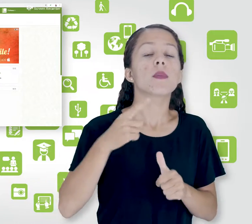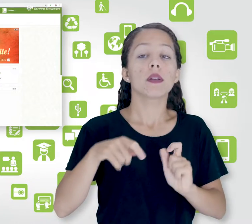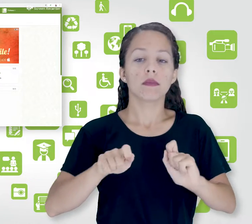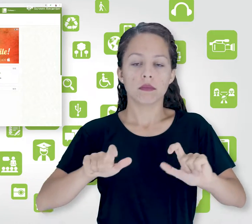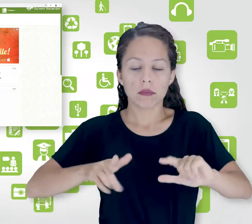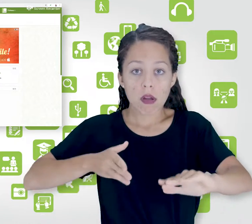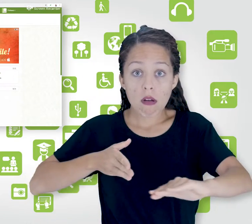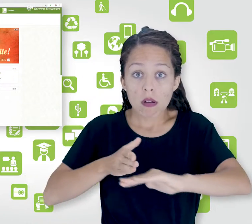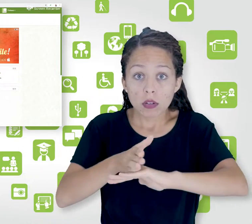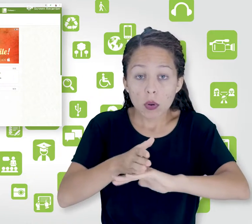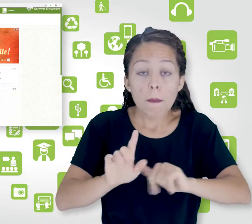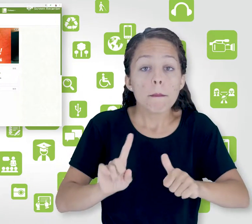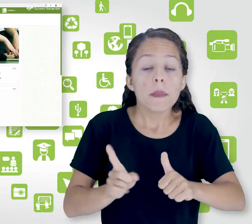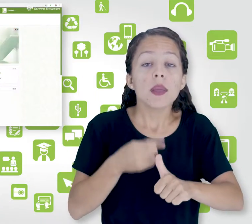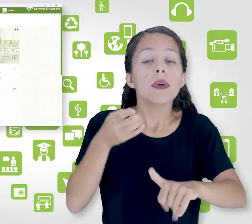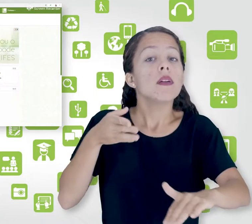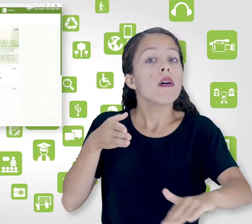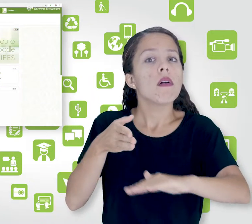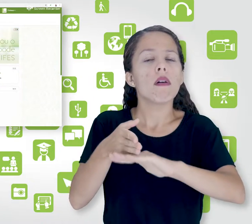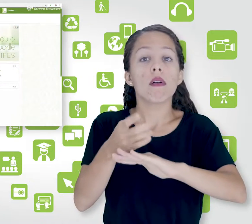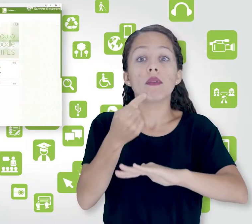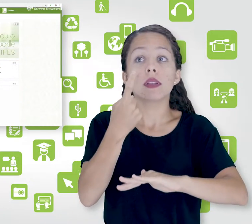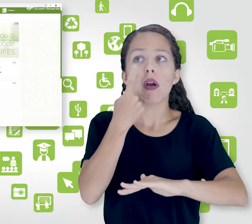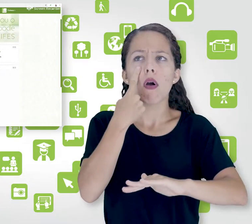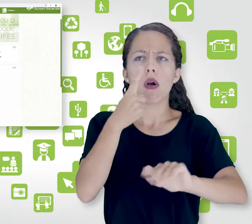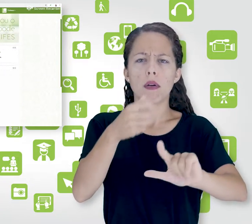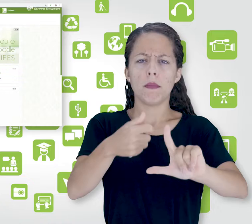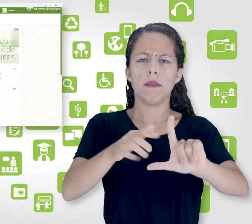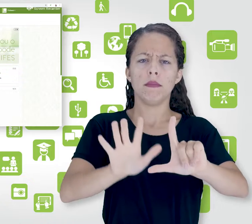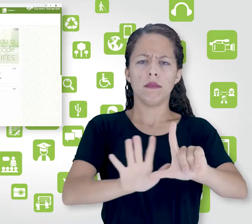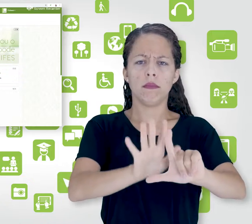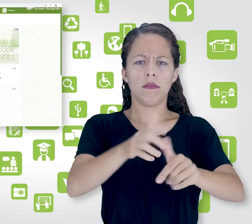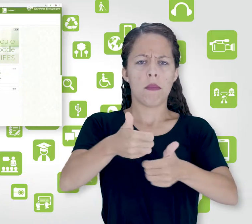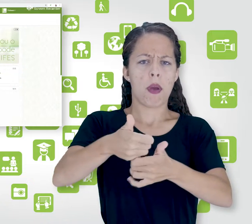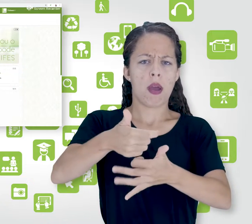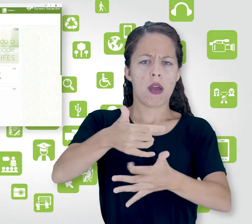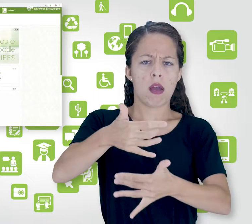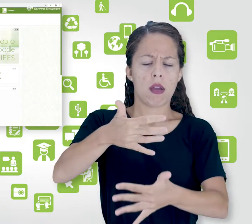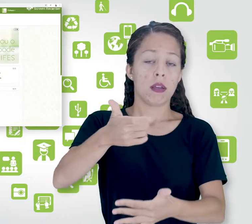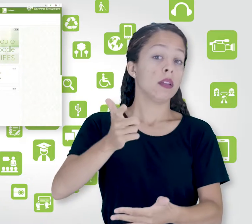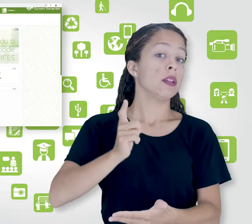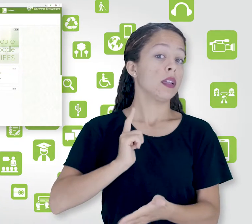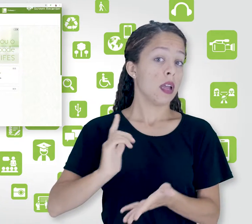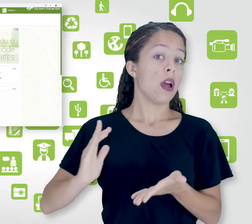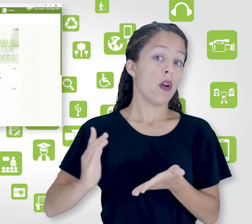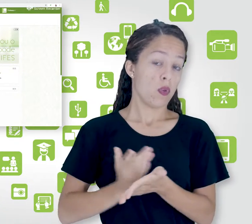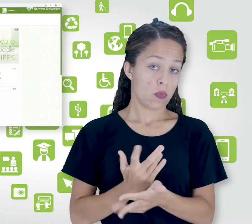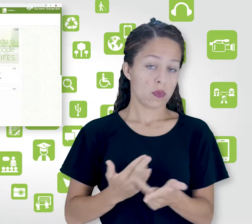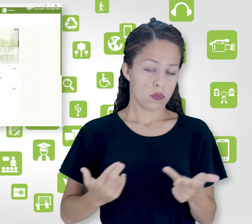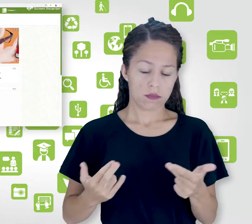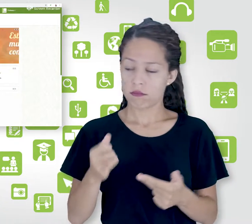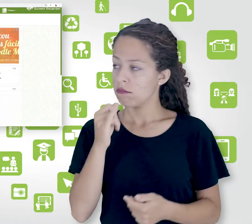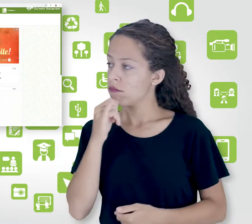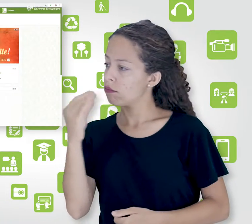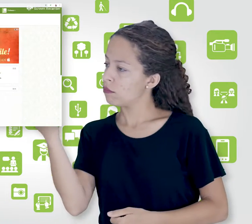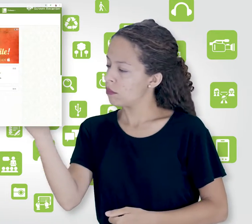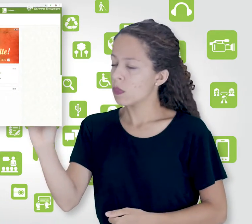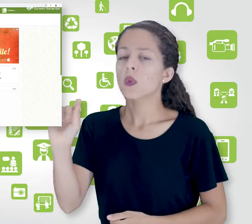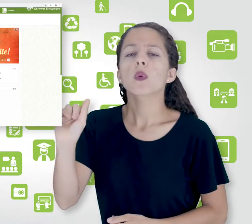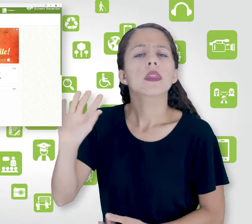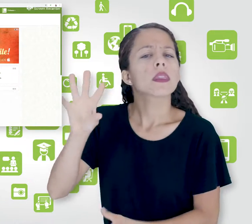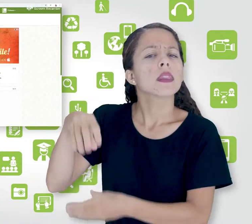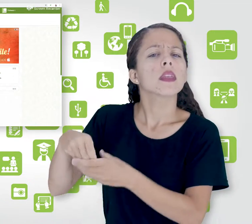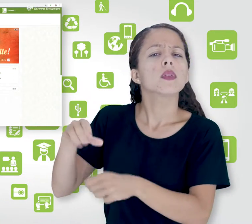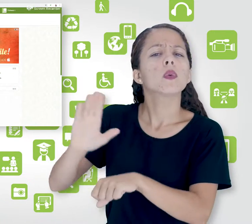lugar para onde você vai a primeira coisa que você vai ver essa área de trabalho aqui tá bom essa área de trabalho contém algumas coisas